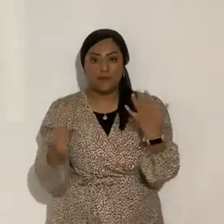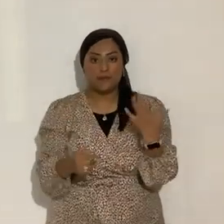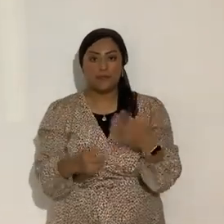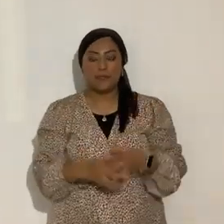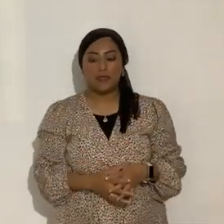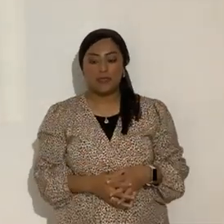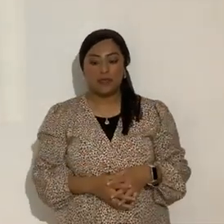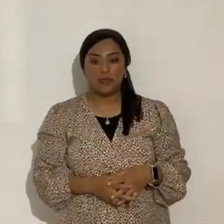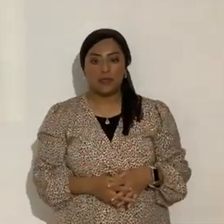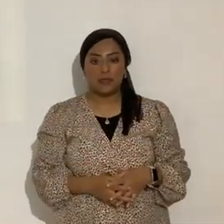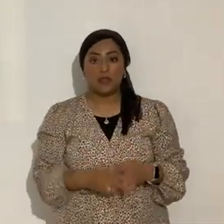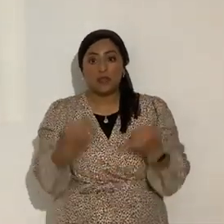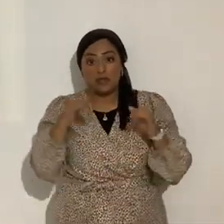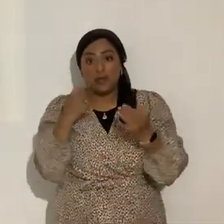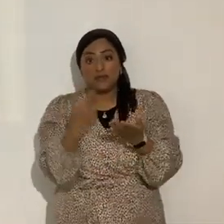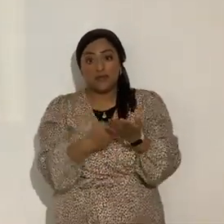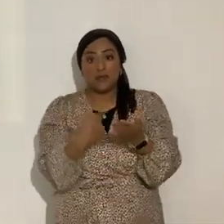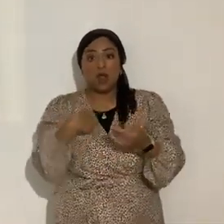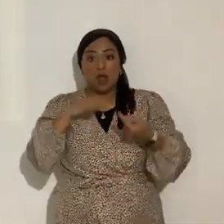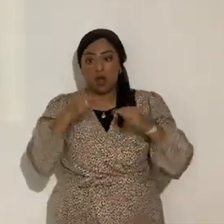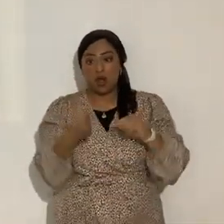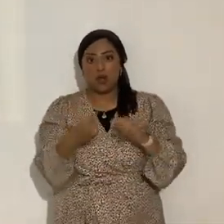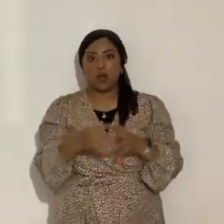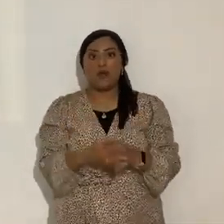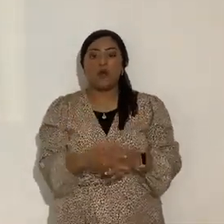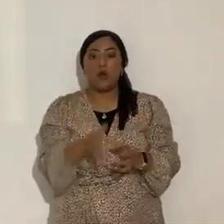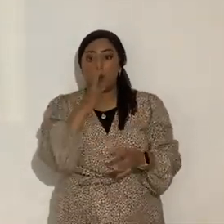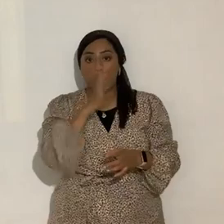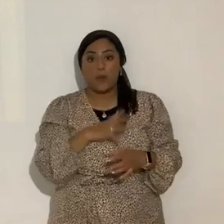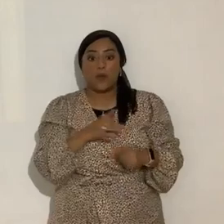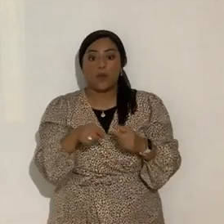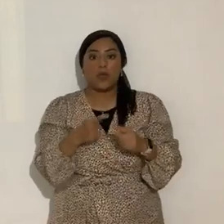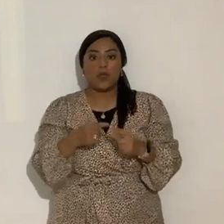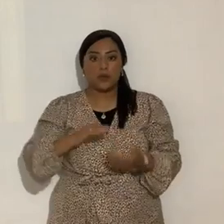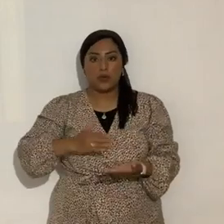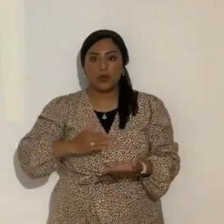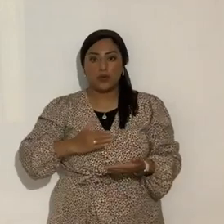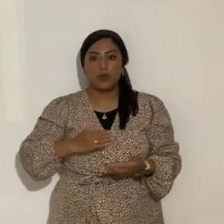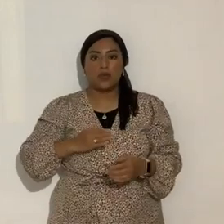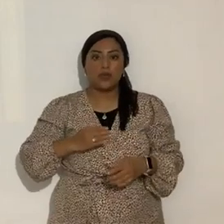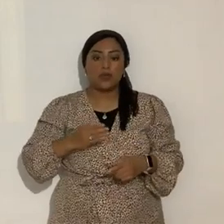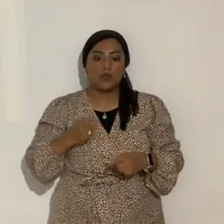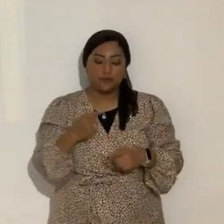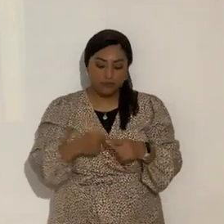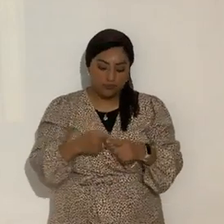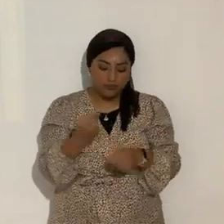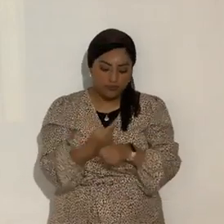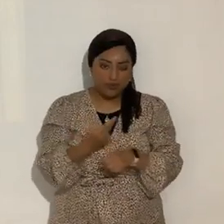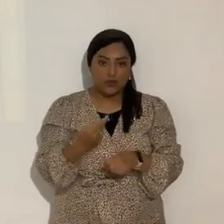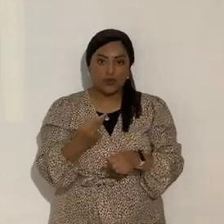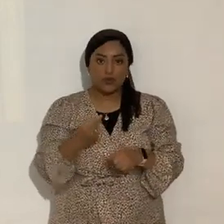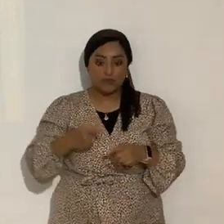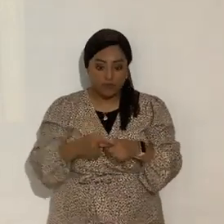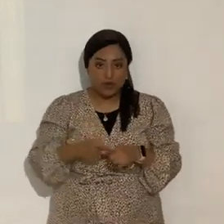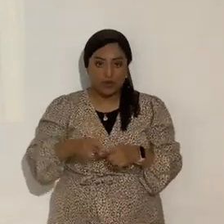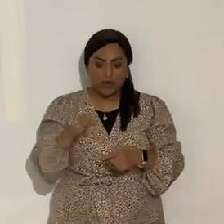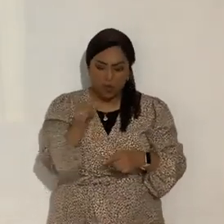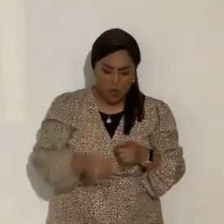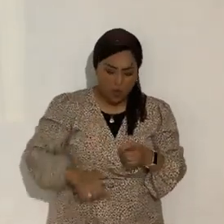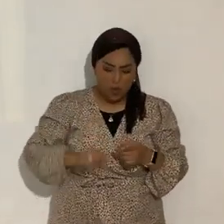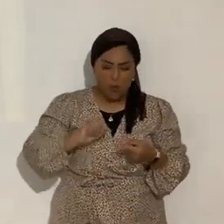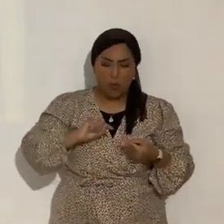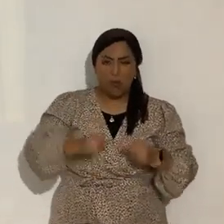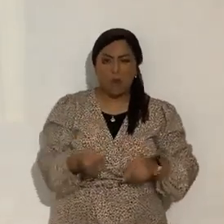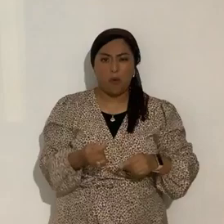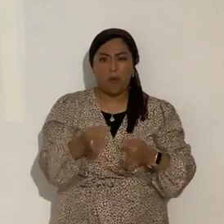cómo manejarlo, y aún así nos hemos cortado. Las amas de casa, ¿cuántas veces no se han cortado sabiendo manejar los cuchillos de la